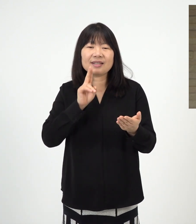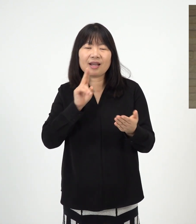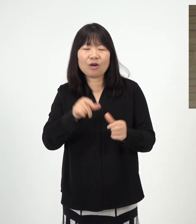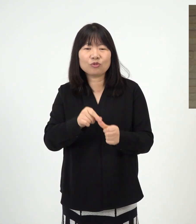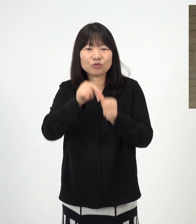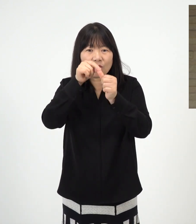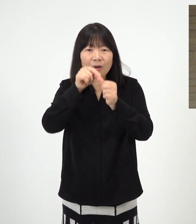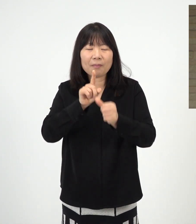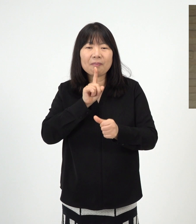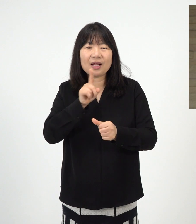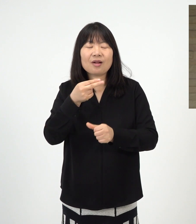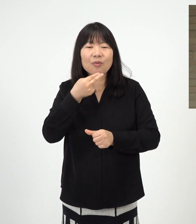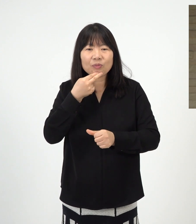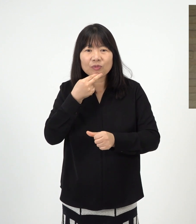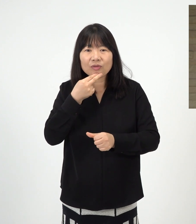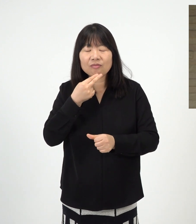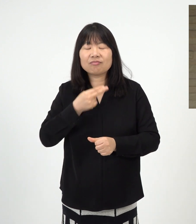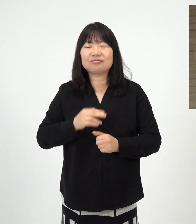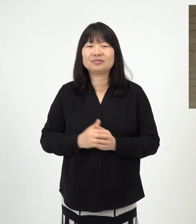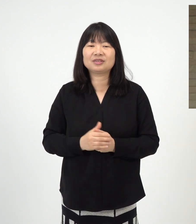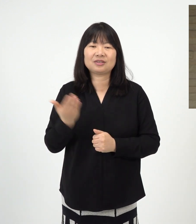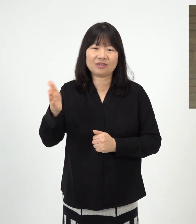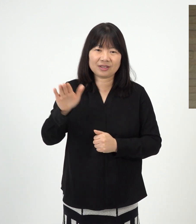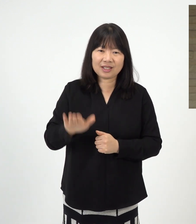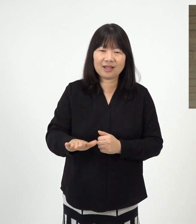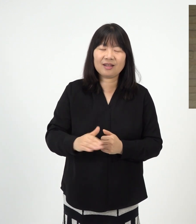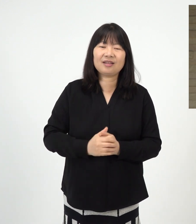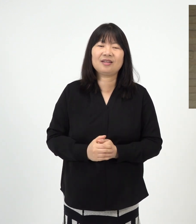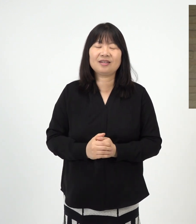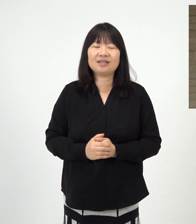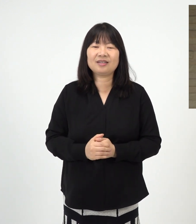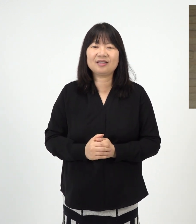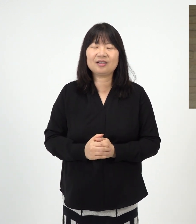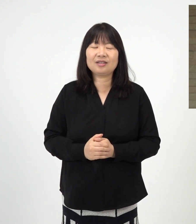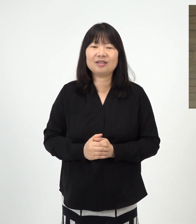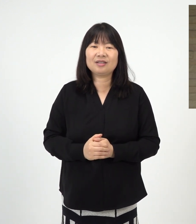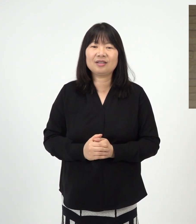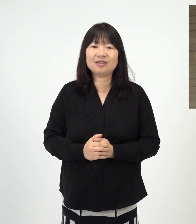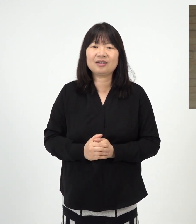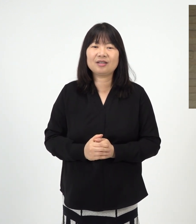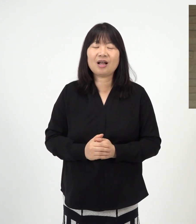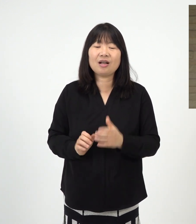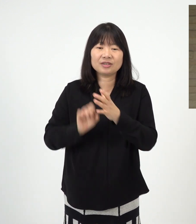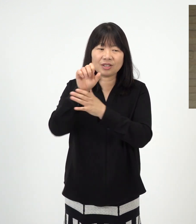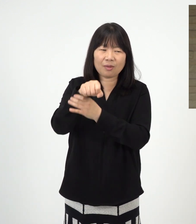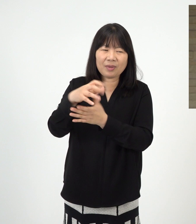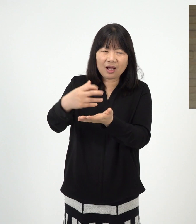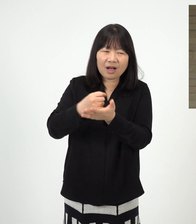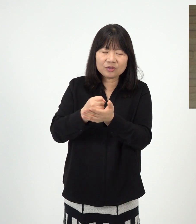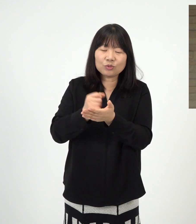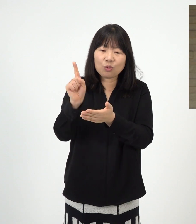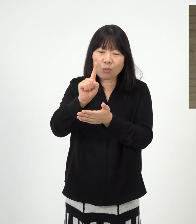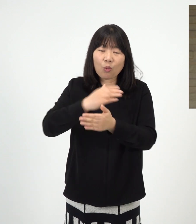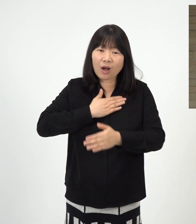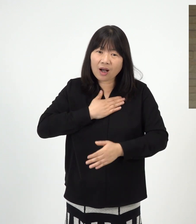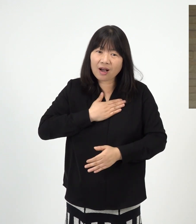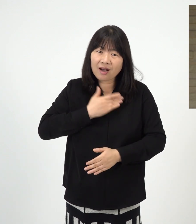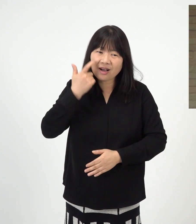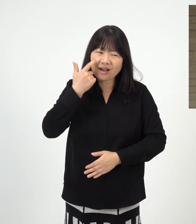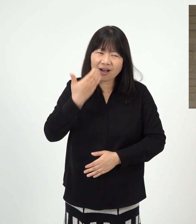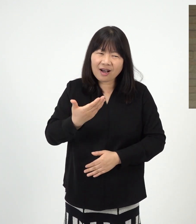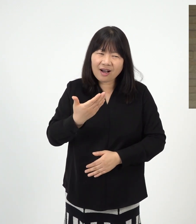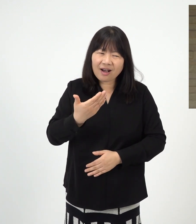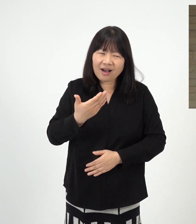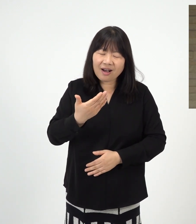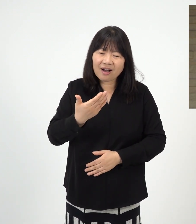구원받는다는 얘기는 없어요. 맞죠? 근데 이런 얘기는 있어요, 없어요? 열매로 뭘 알겠다 그래요?